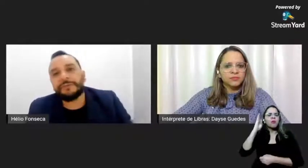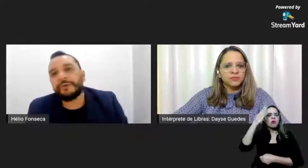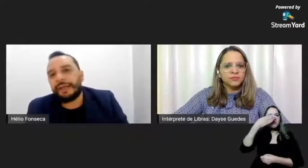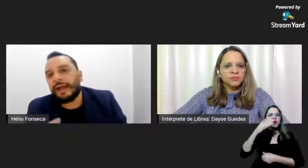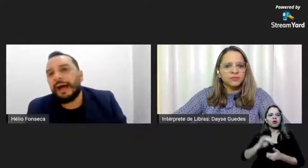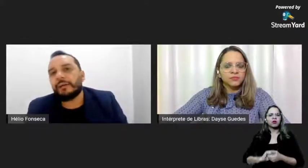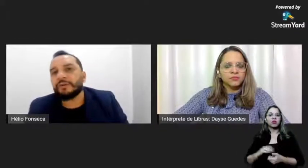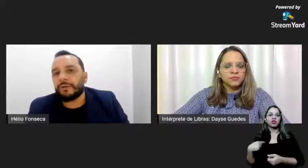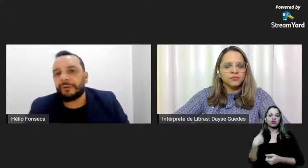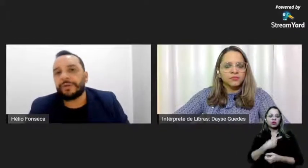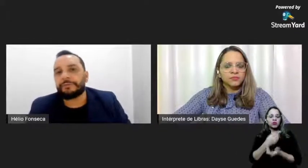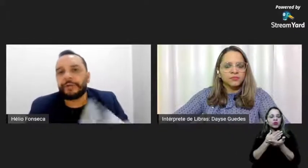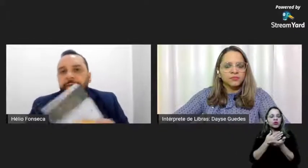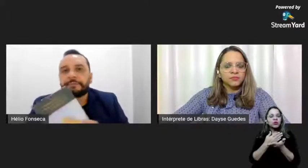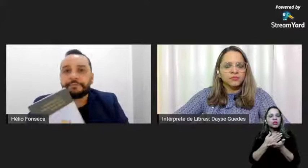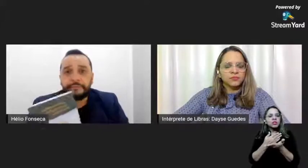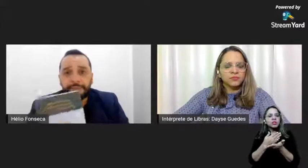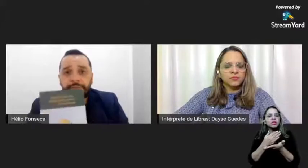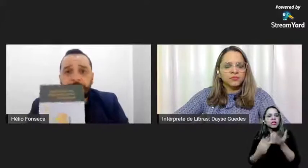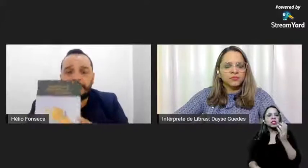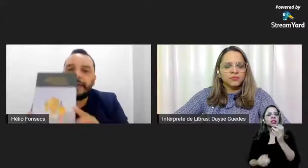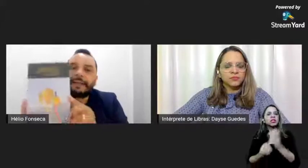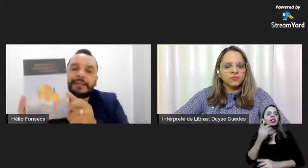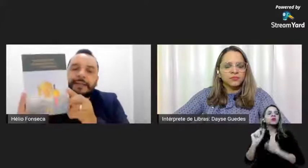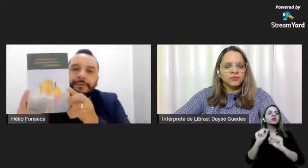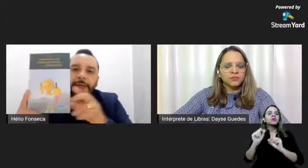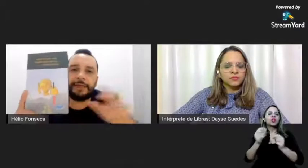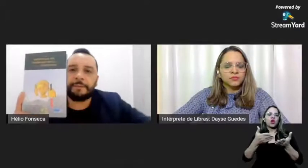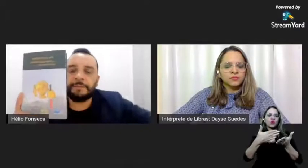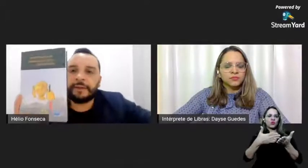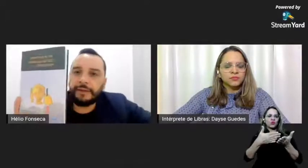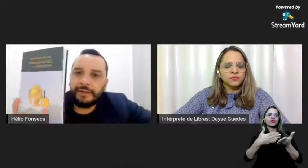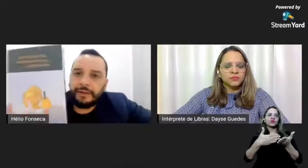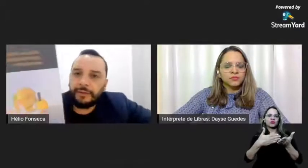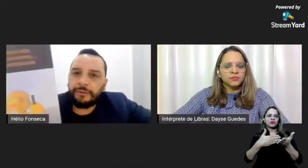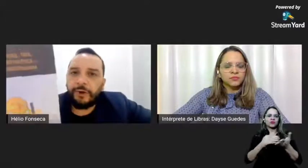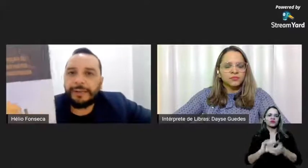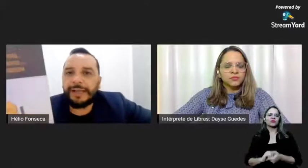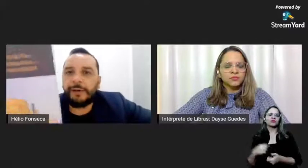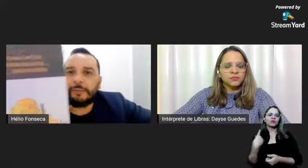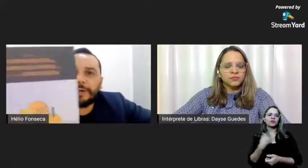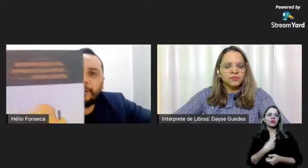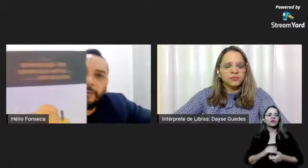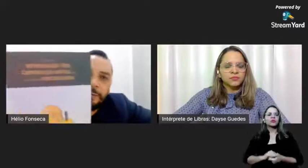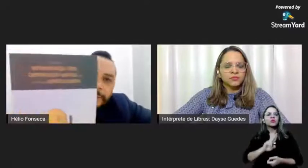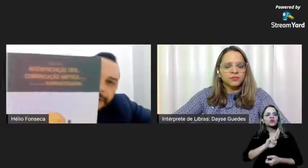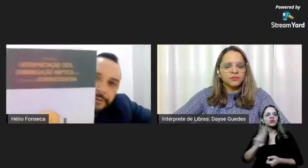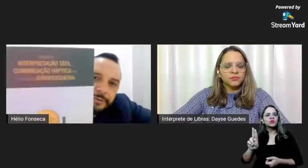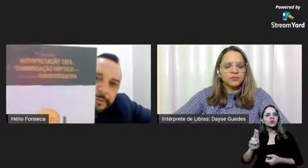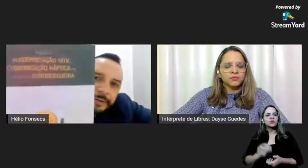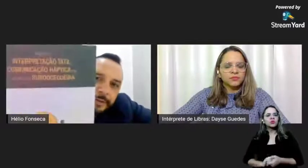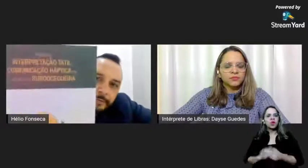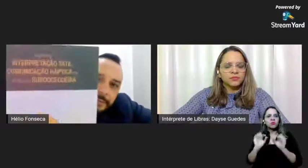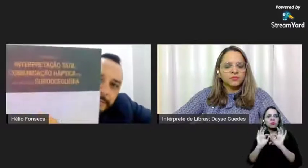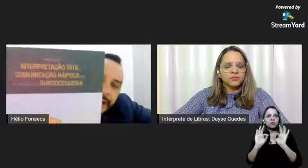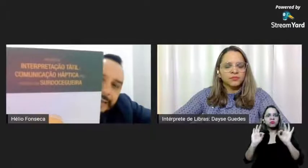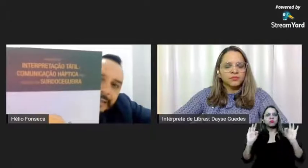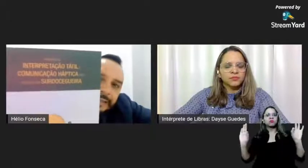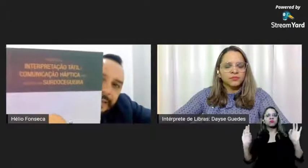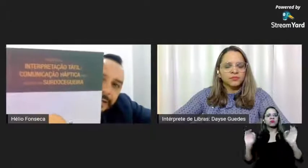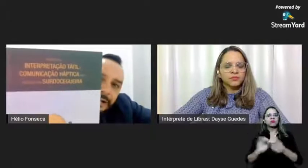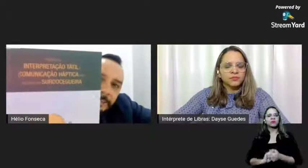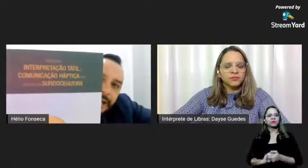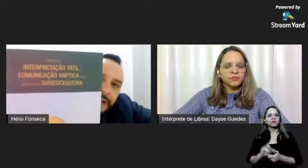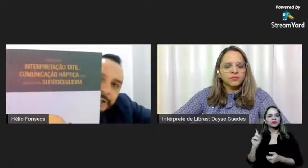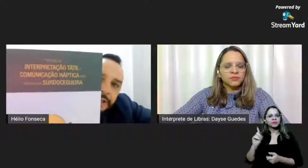gente resolveu criar o nosso livro, né? Que é esse livro aqui. O nome dele é um pouquinho comprido, mas